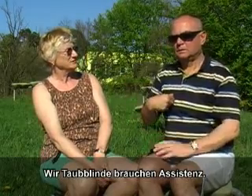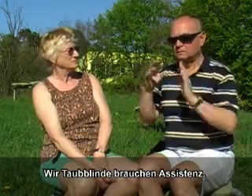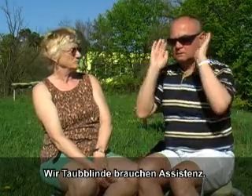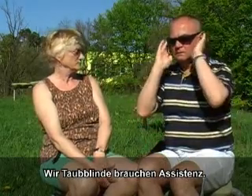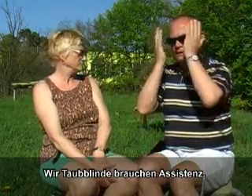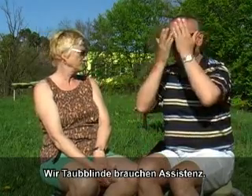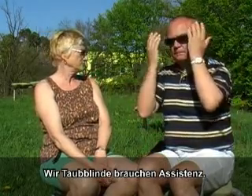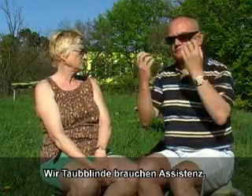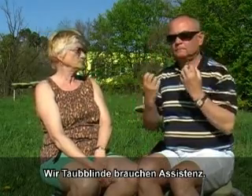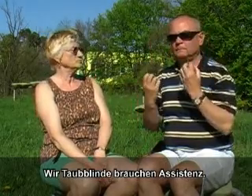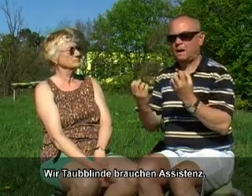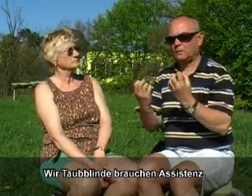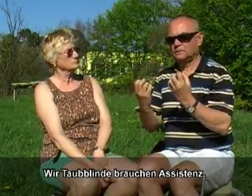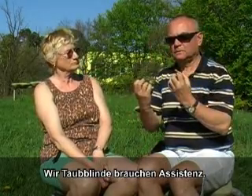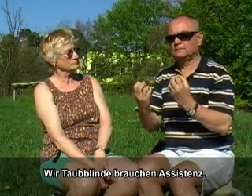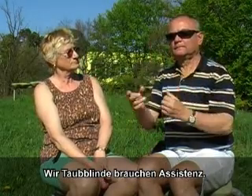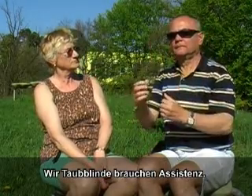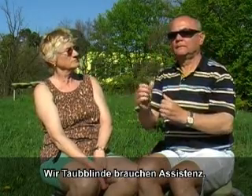Wir Taubblinde brauchen Assistenz.